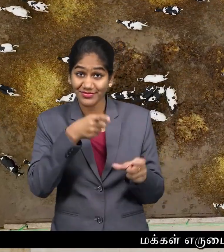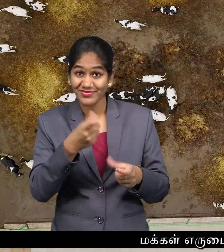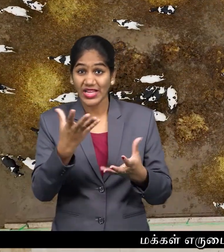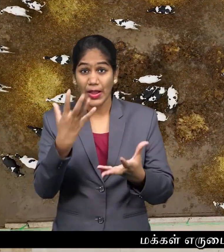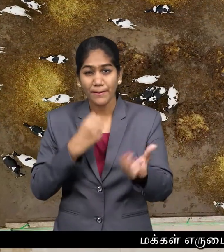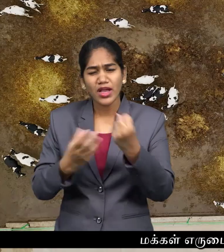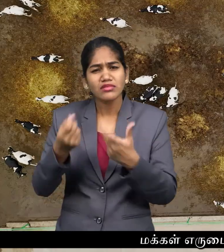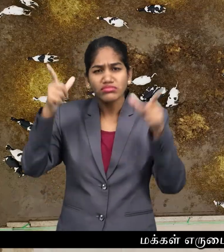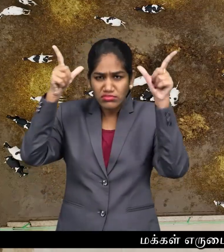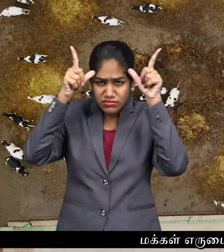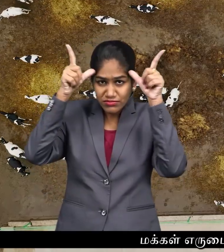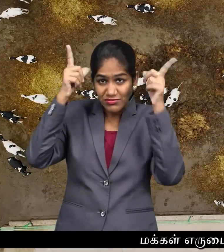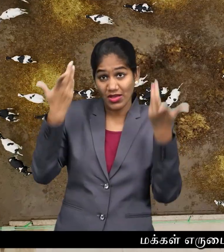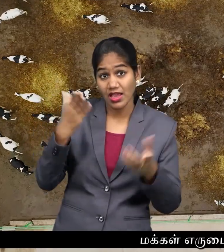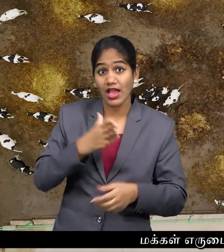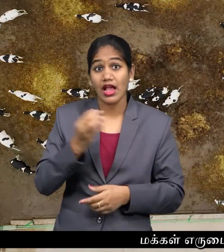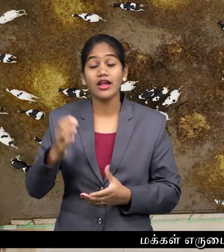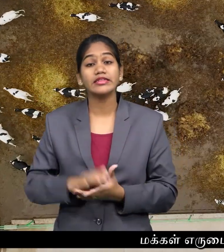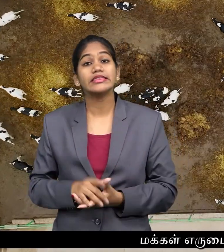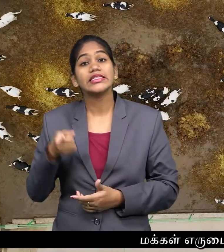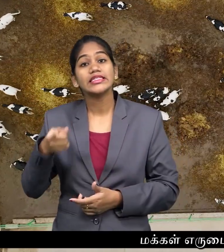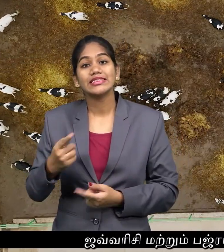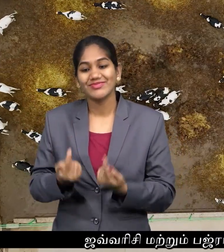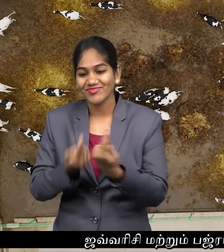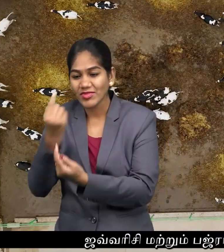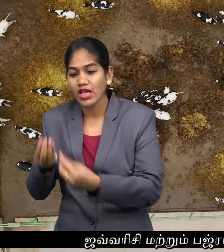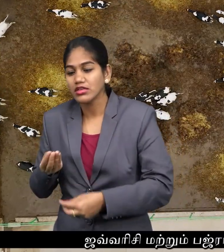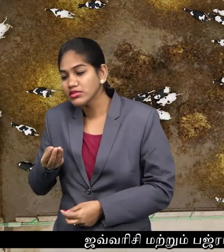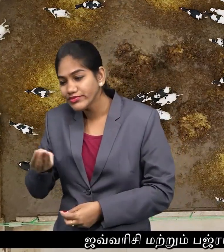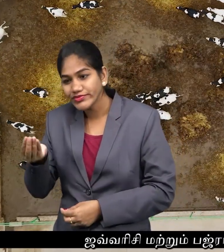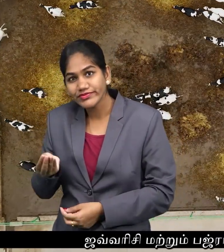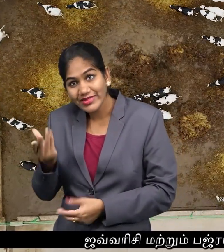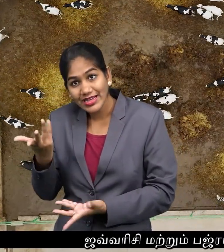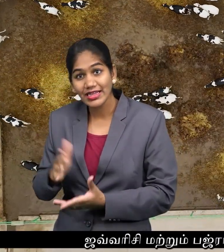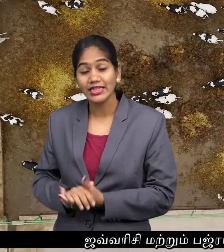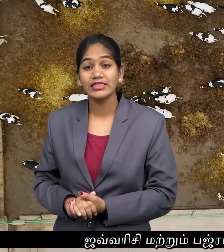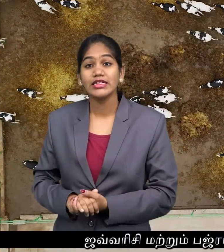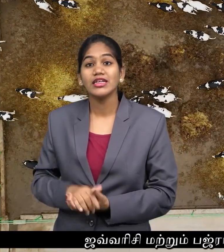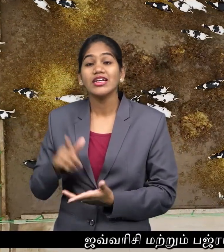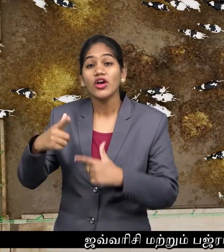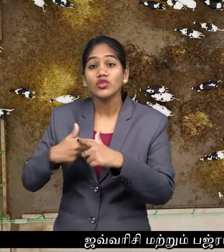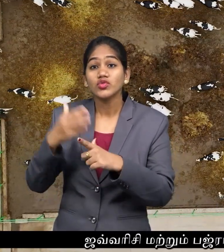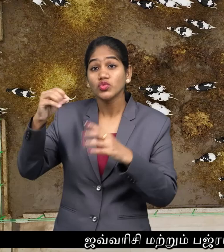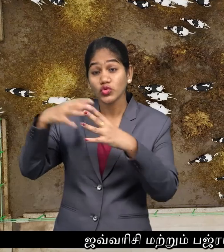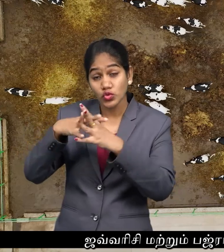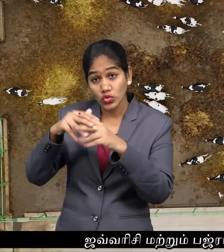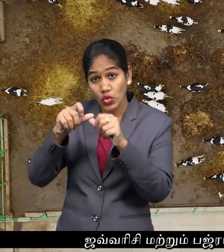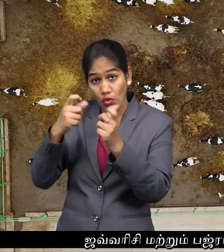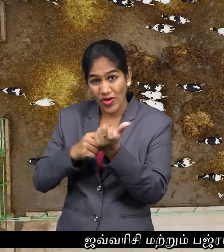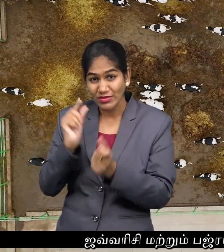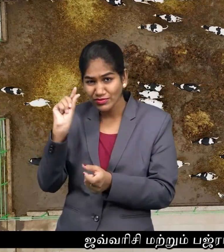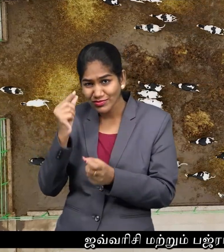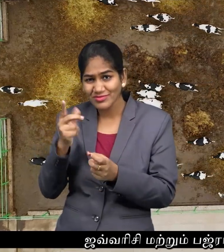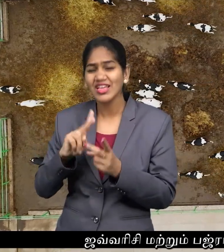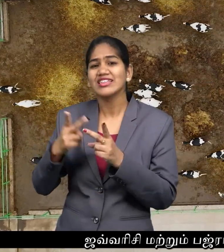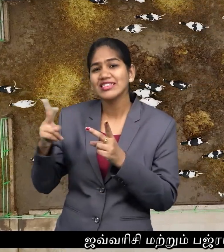மக்கள் எருமை மாடுகளை வாங்கி புல், ஜவ்வரிசி மற்றும் பஜ்ரா தீவனங்களை